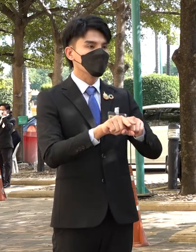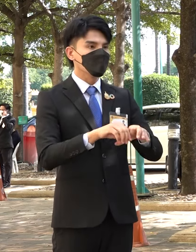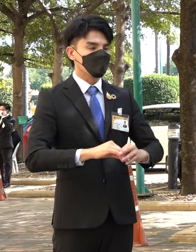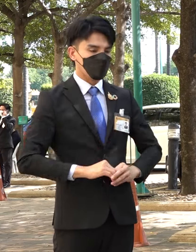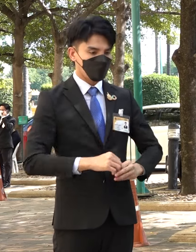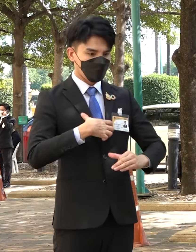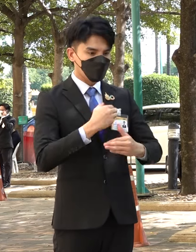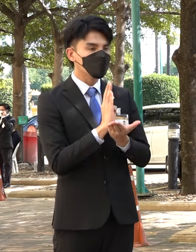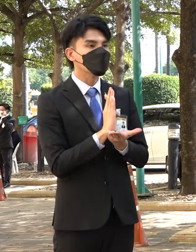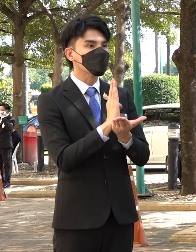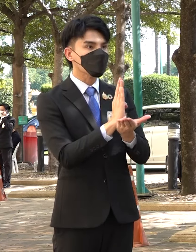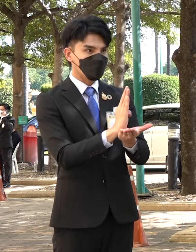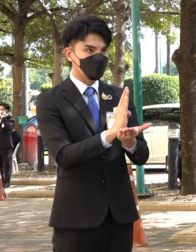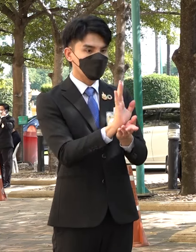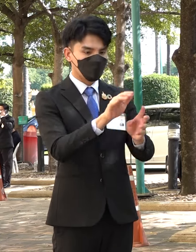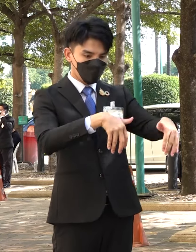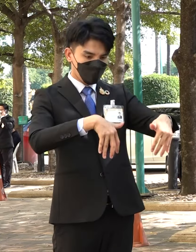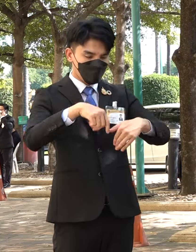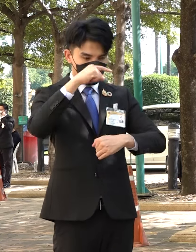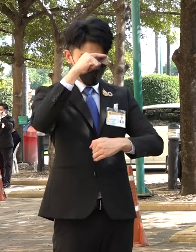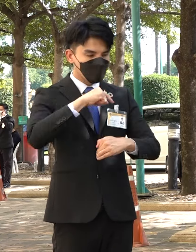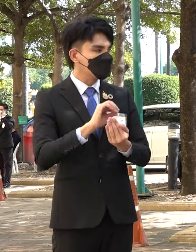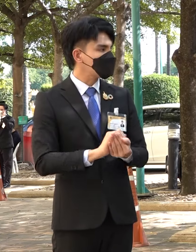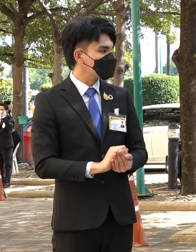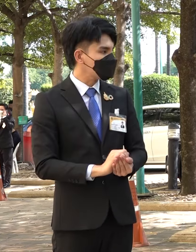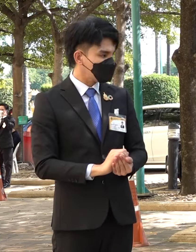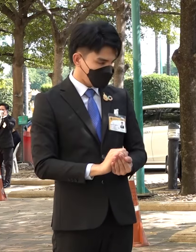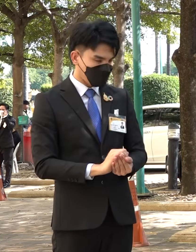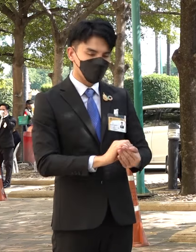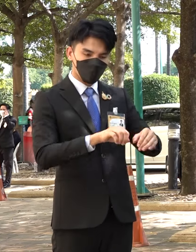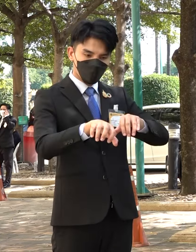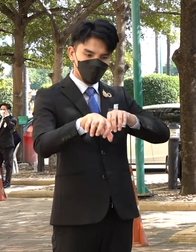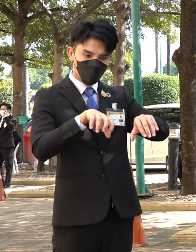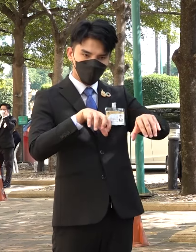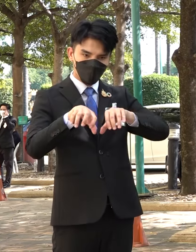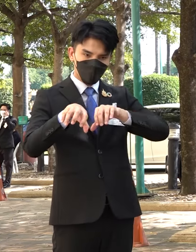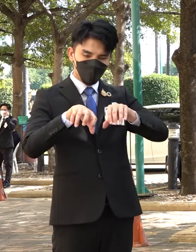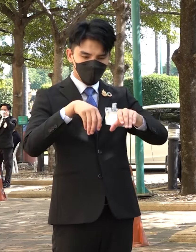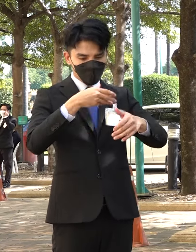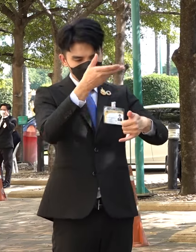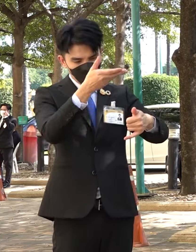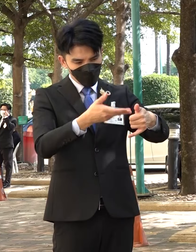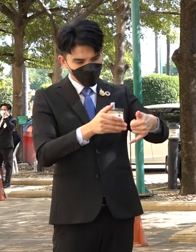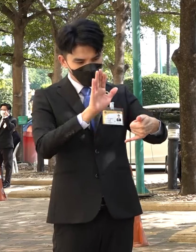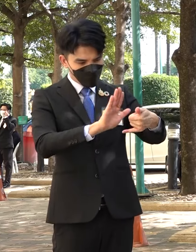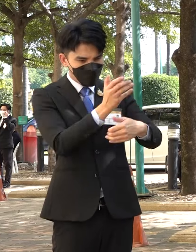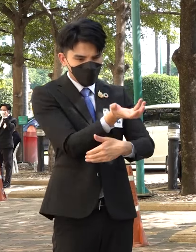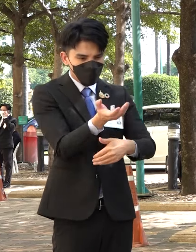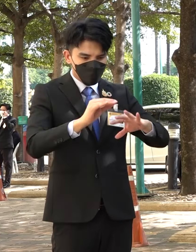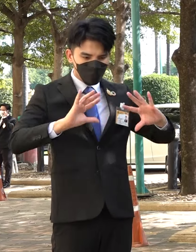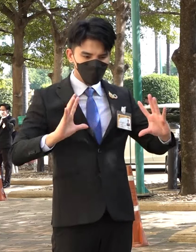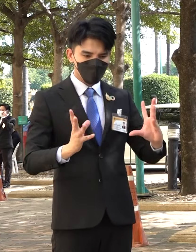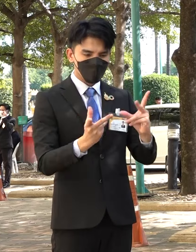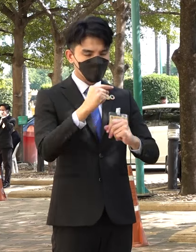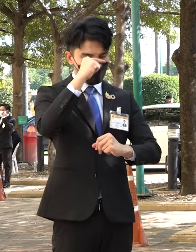ใจบุญสุนทานของพี่น้องประชาชนคนไทยการที่จะกำจัดนะครับกิจกรรมหรือว่าพฤติกรรมขอทานให้หมดสิ้นไปจากประเ